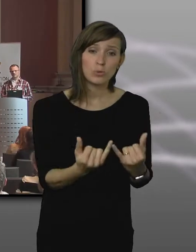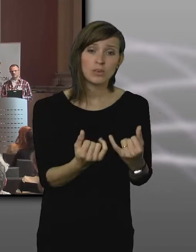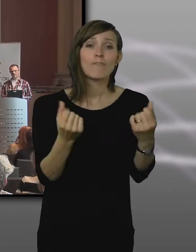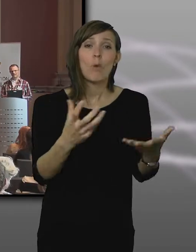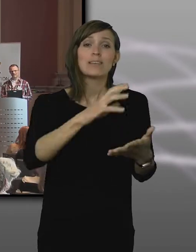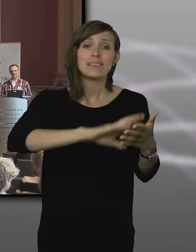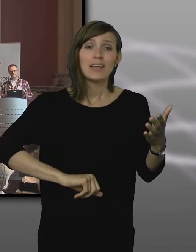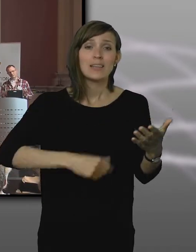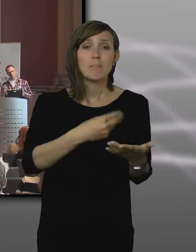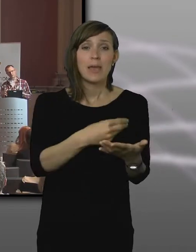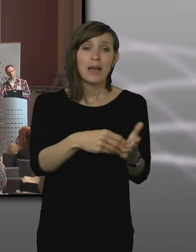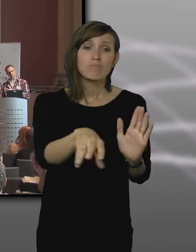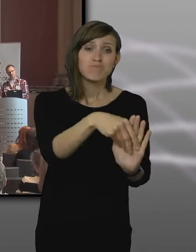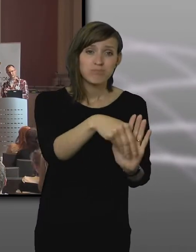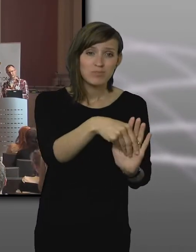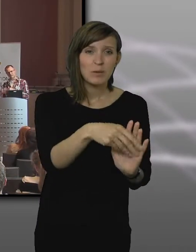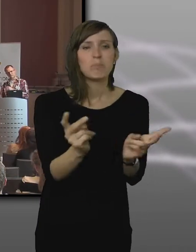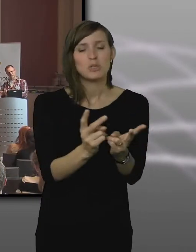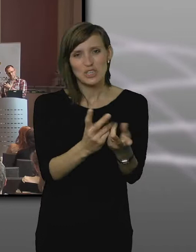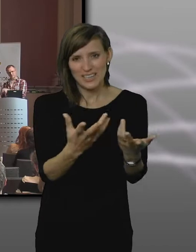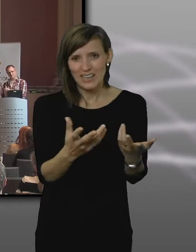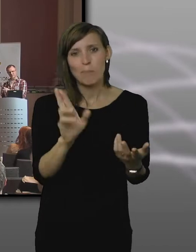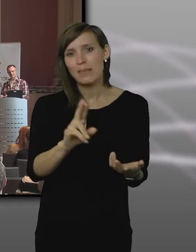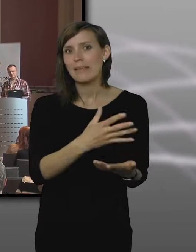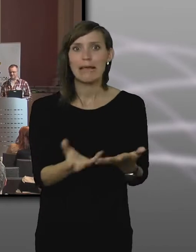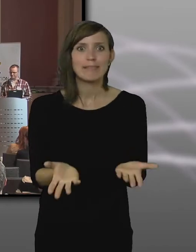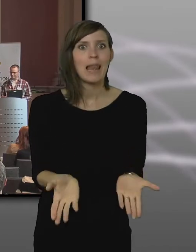är inte så lätta, liksom. Det tar lång tid att komma igenom